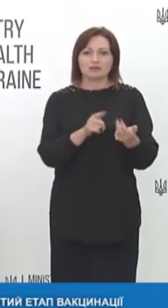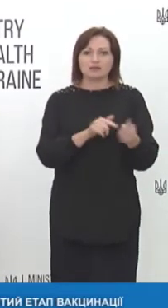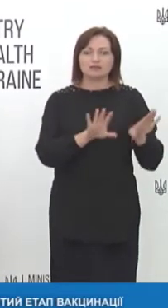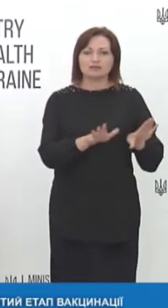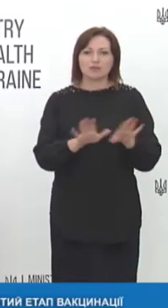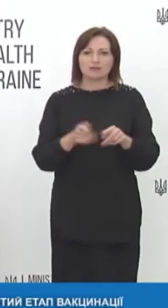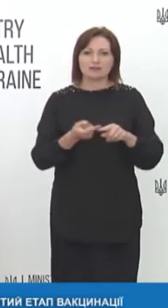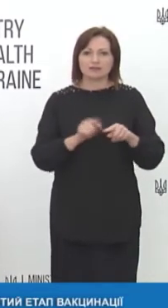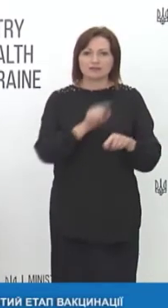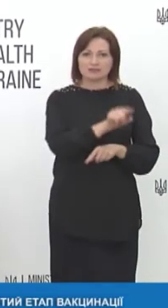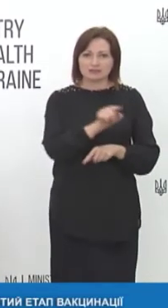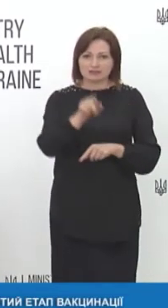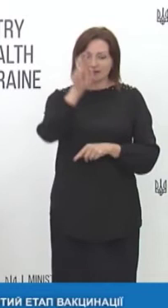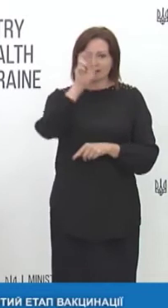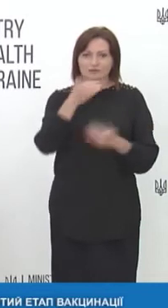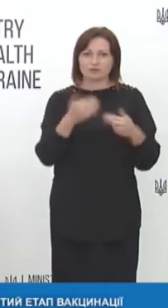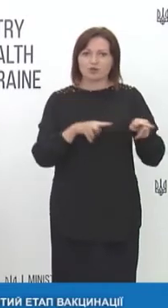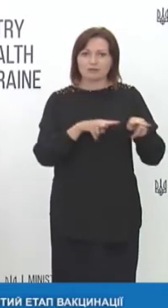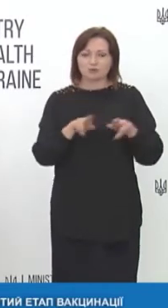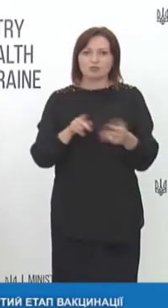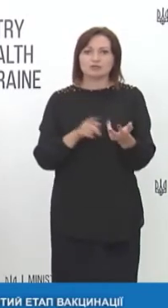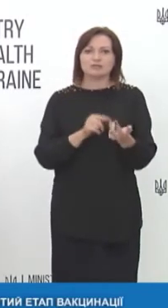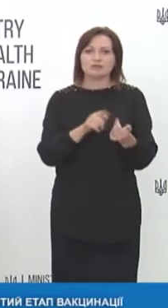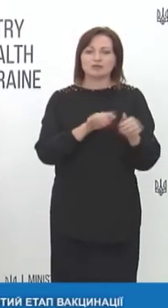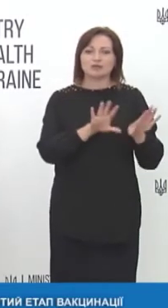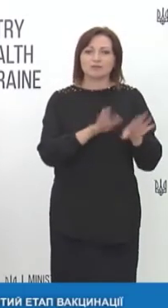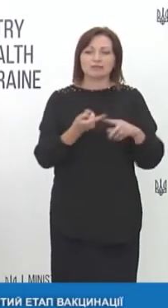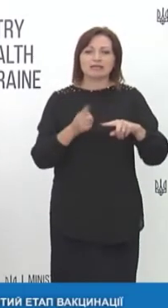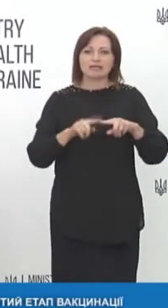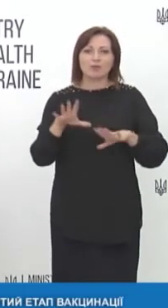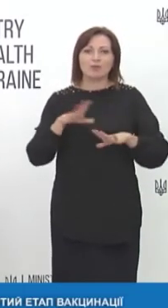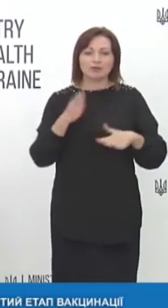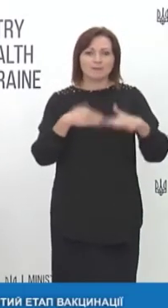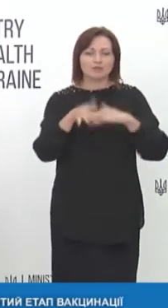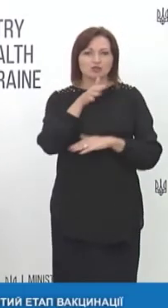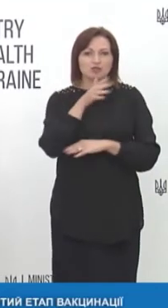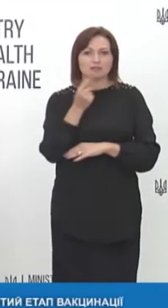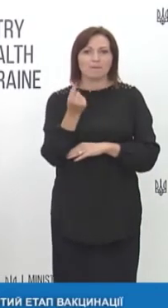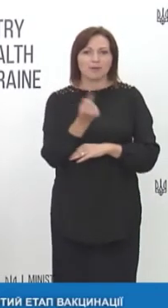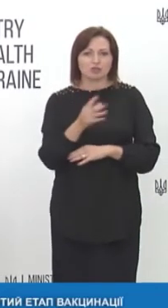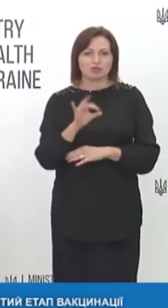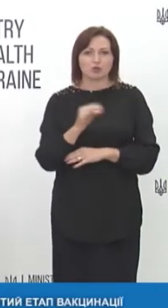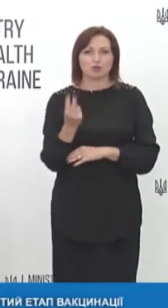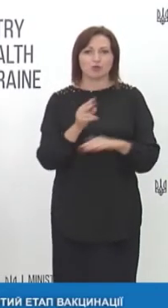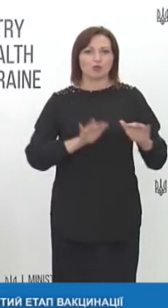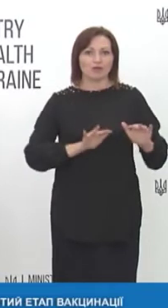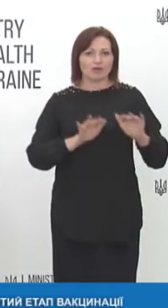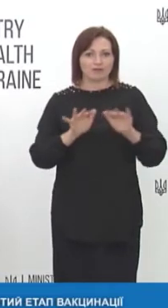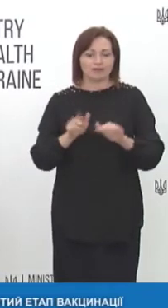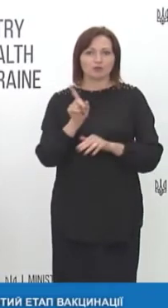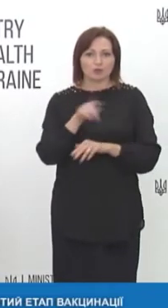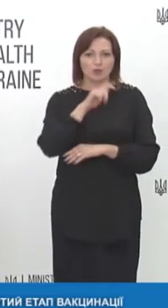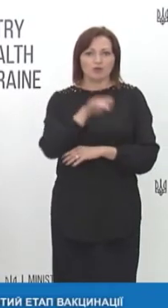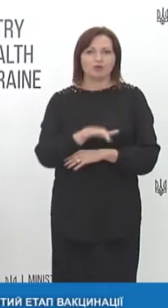країнах вже аналогічна кількості випадків, які були під час першої і другої хвилі. Тому ми в Україні